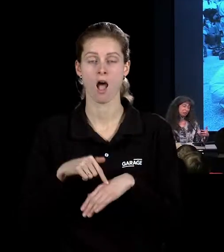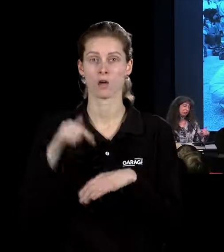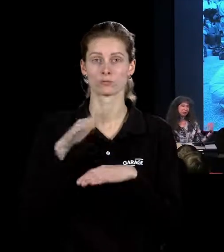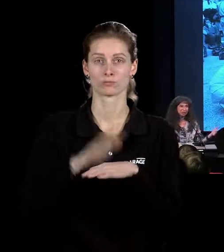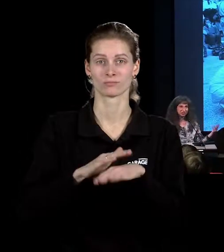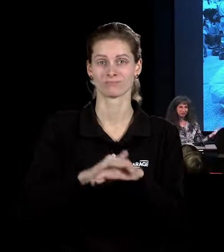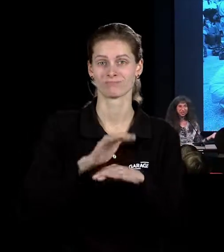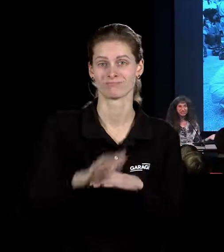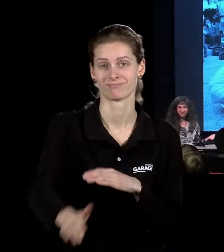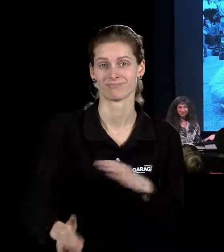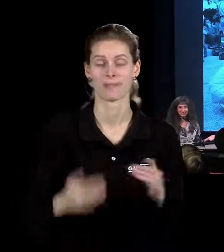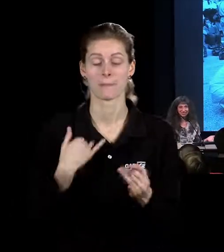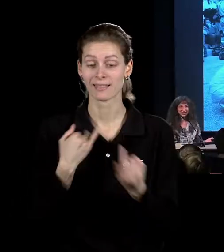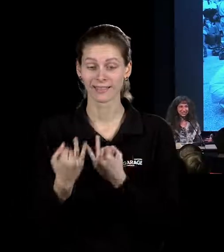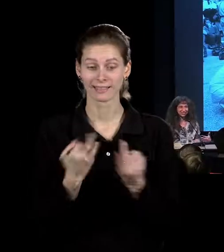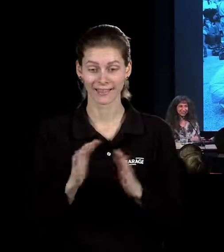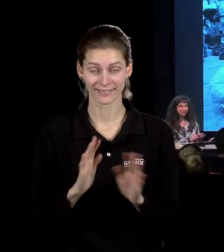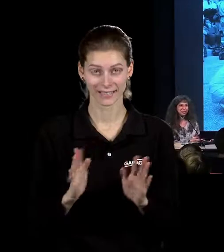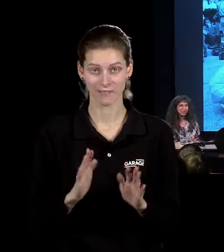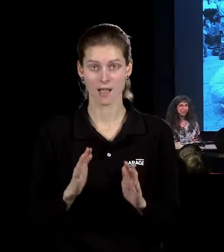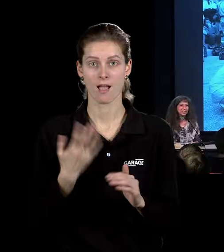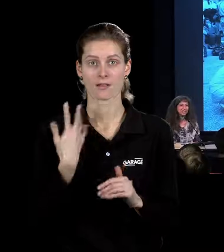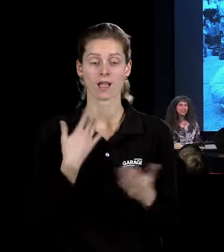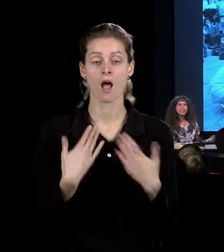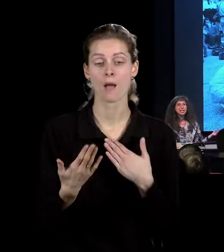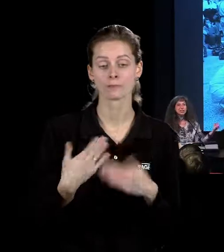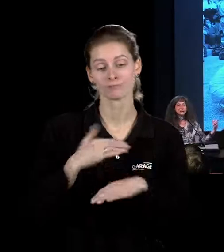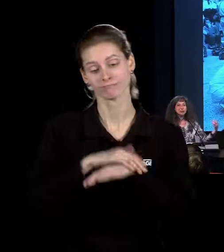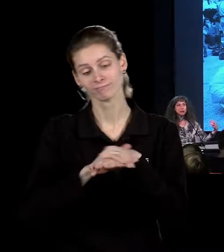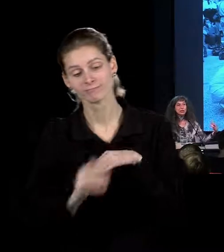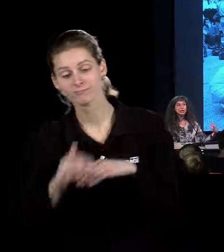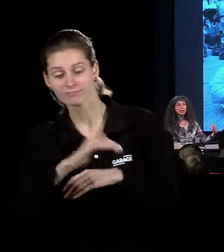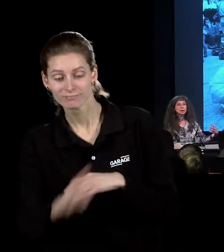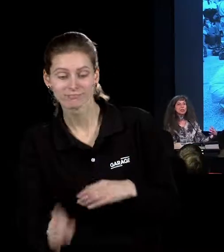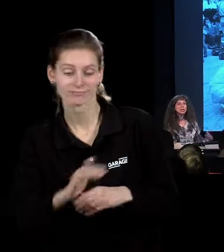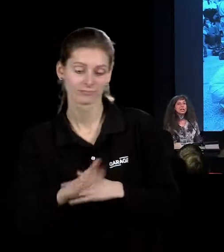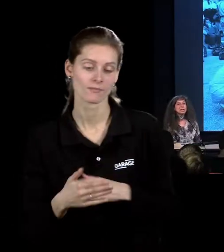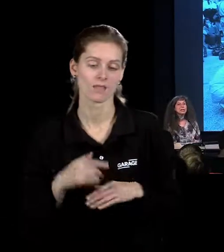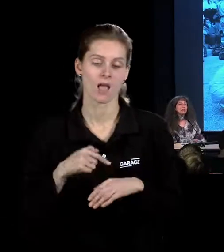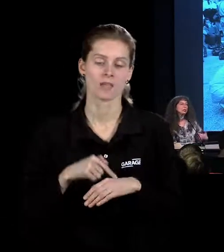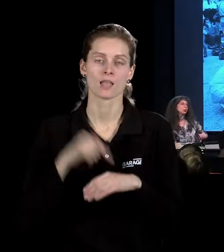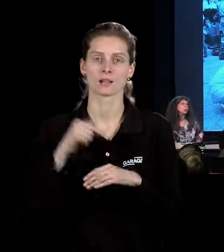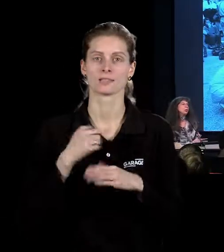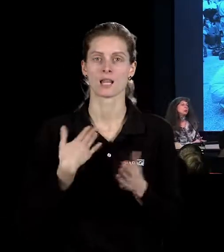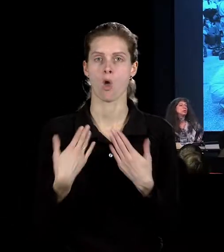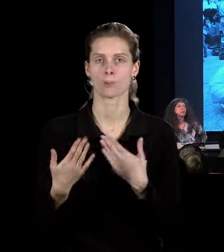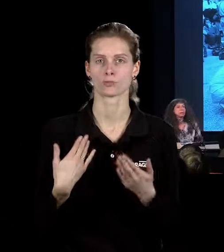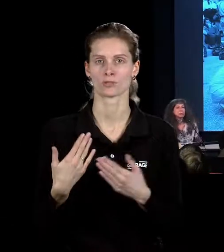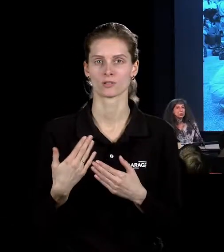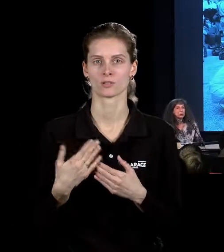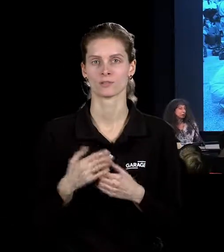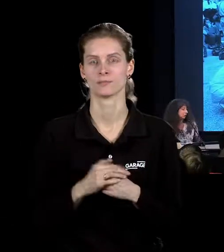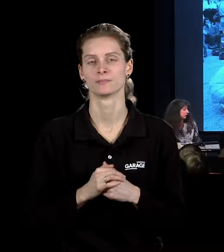связано, мы же не разговариваем с собакой, мы с ней как-то общаемся тактильно, это вот это тактильное общение. И, во-вторых, это то, что его